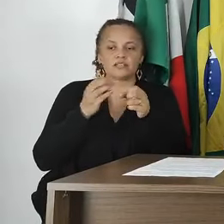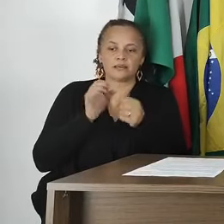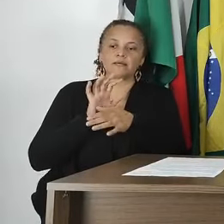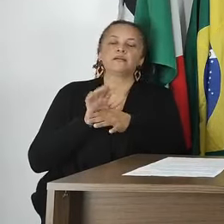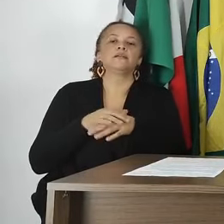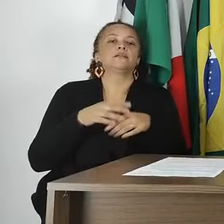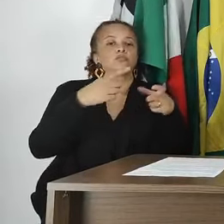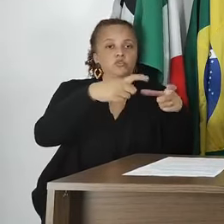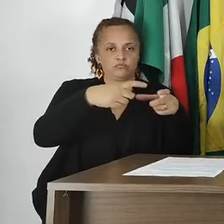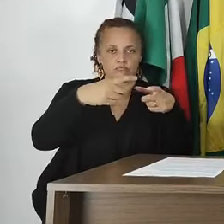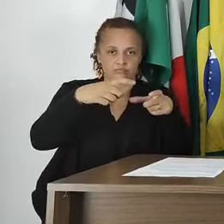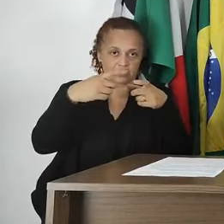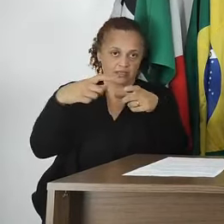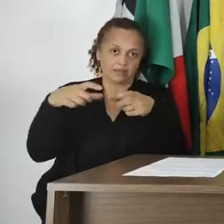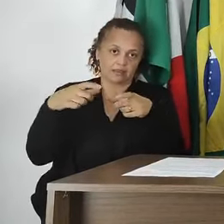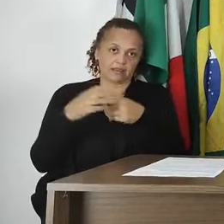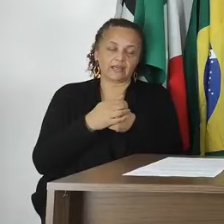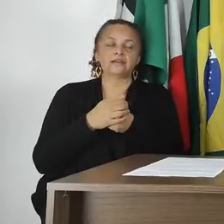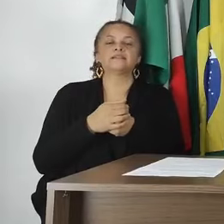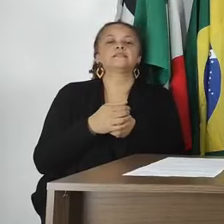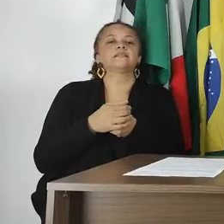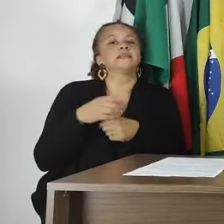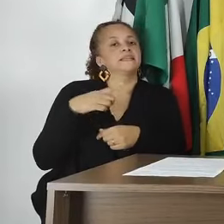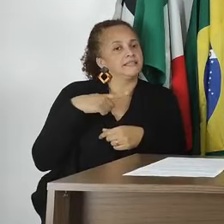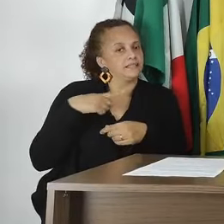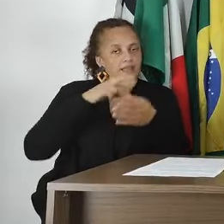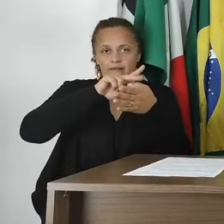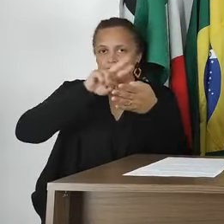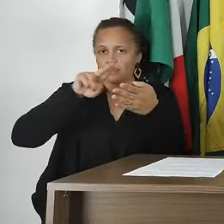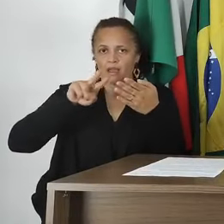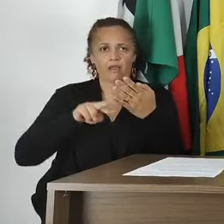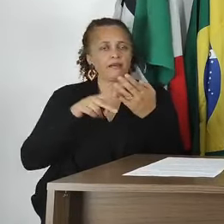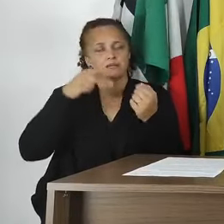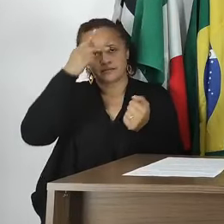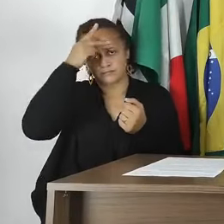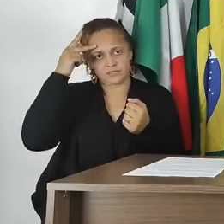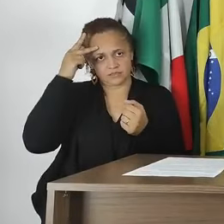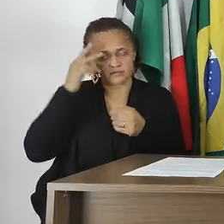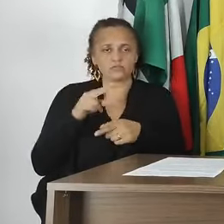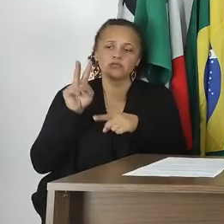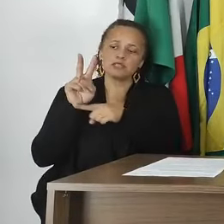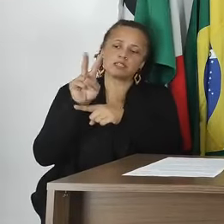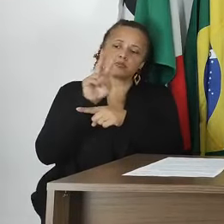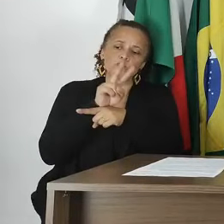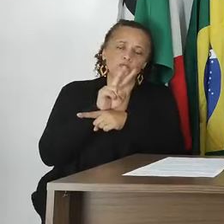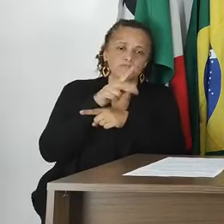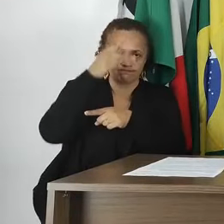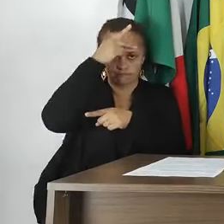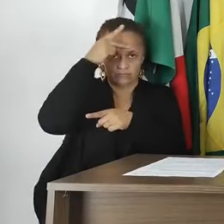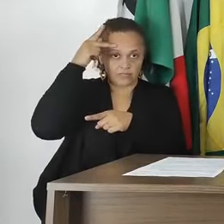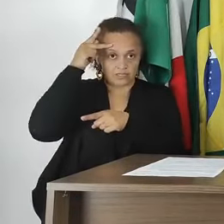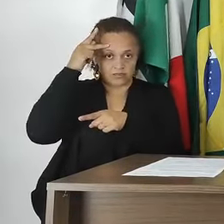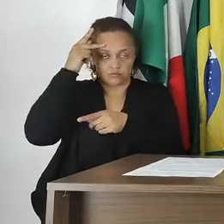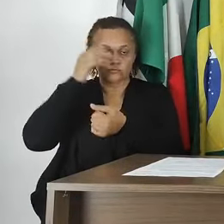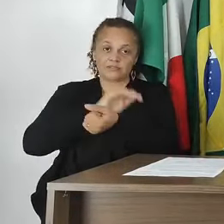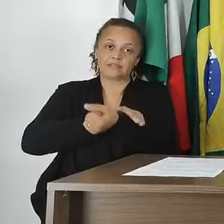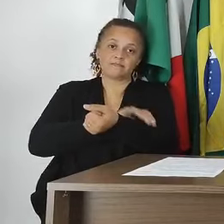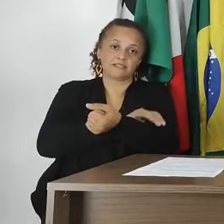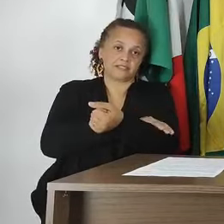destinando esses alimentos para essas ONGs, essas instituições que cuidam dessas pessoas com